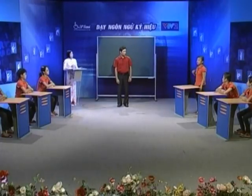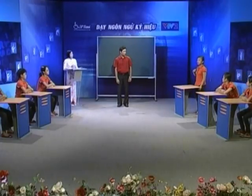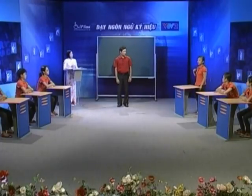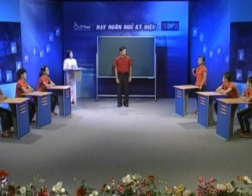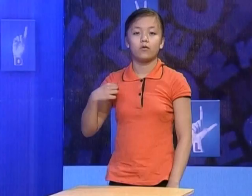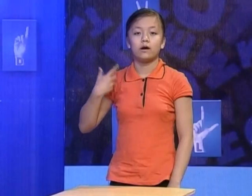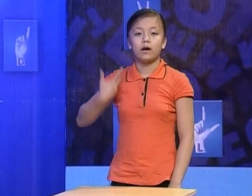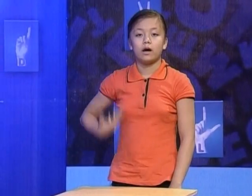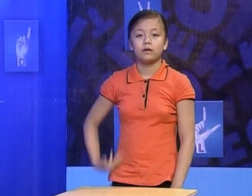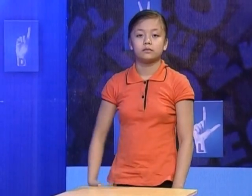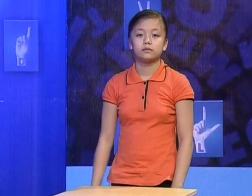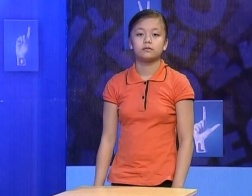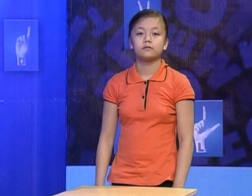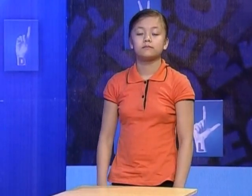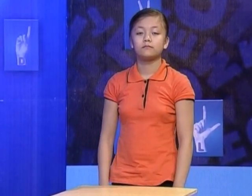Các em cùng thực hành ký hiệu áo dài với bạn nhé.